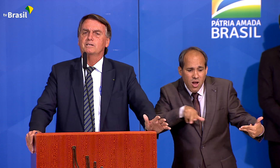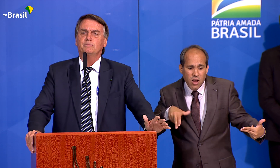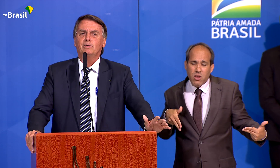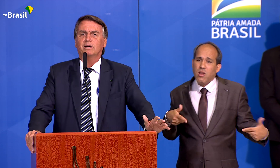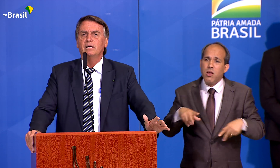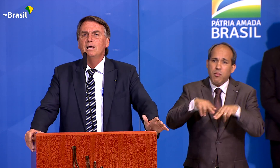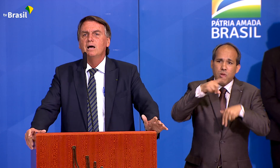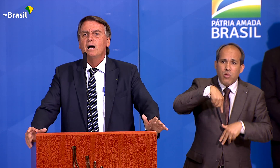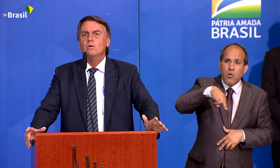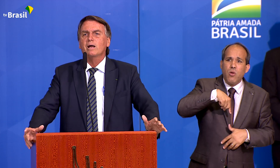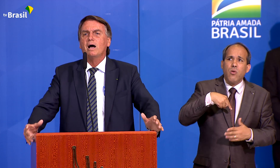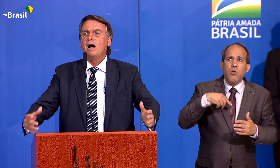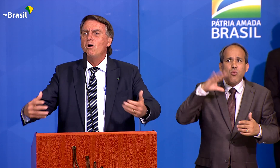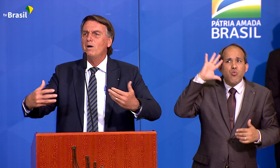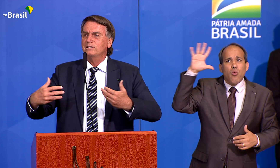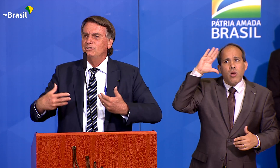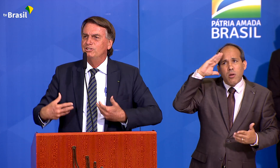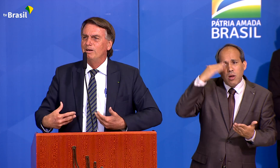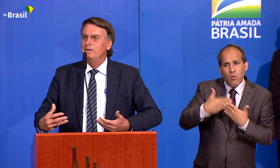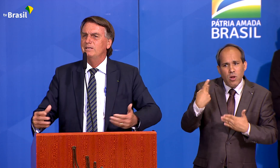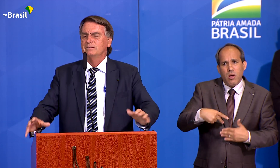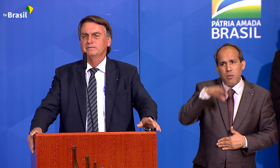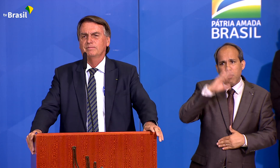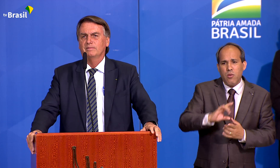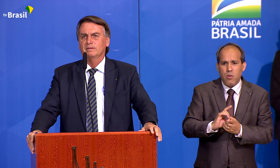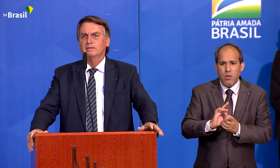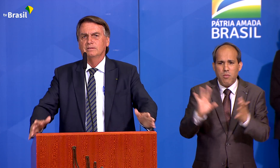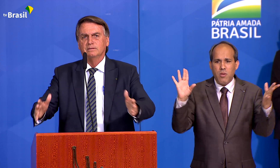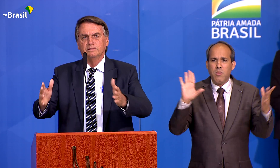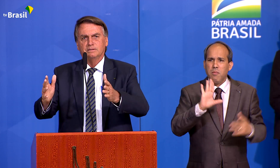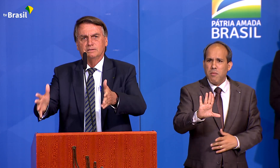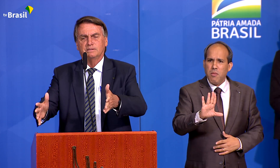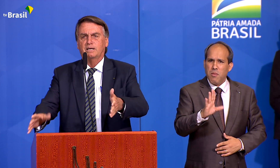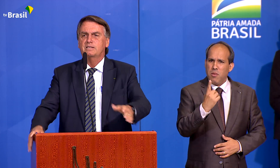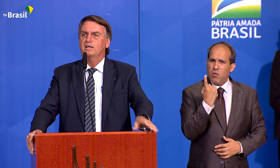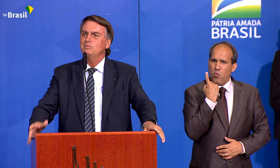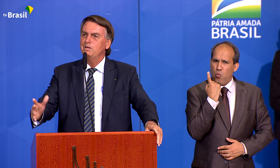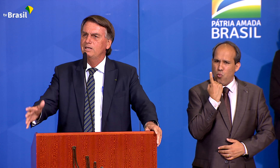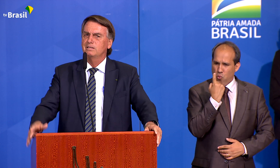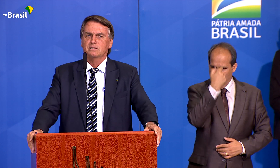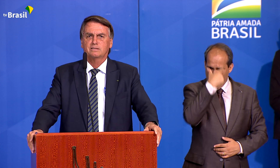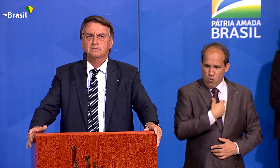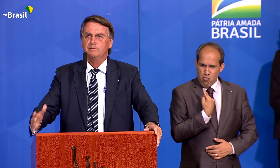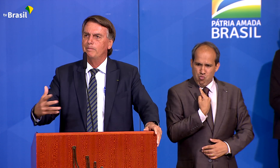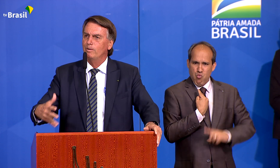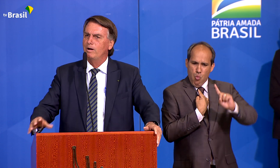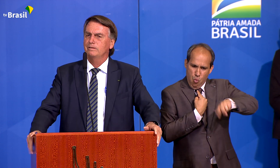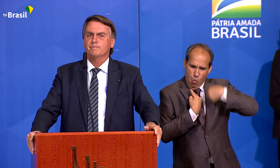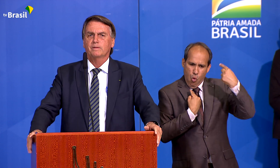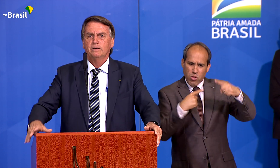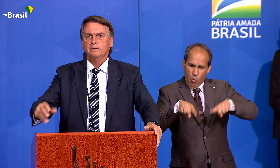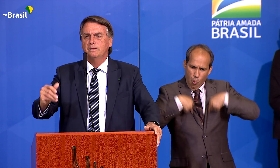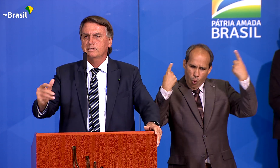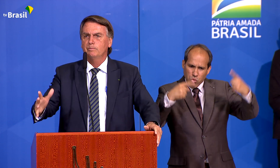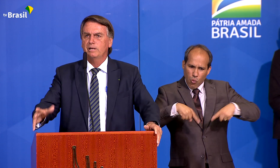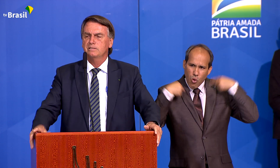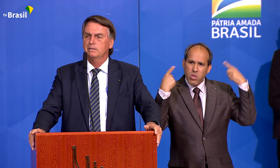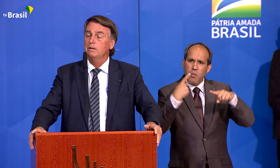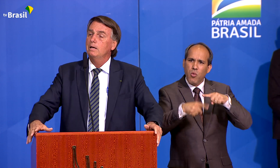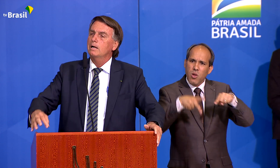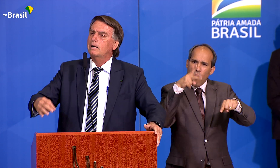sonhar com Brasil melhor agora ao atingir a mim a ser sendo midians que me apoiam